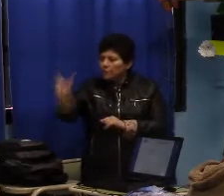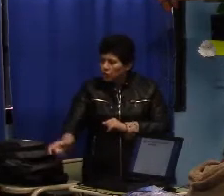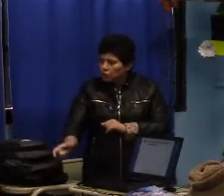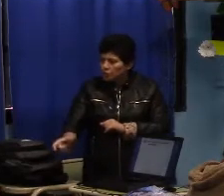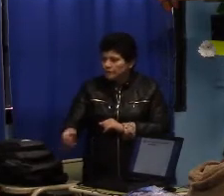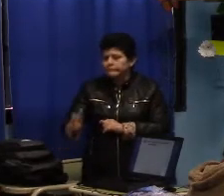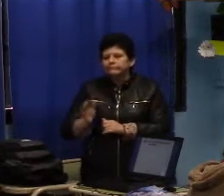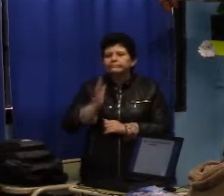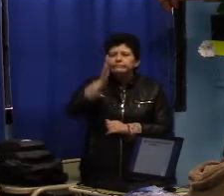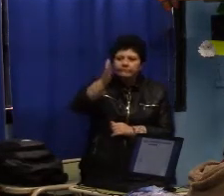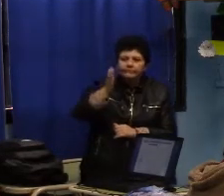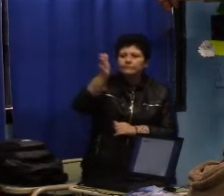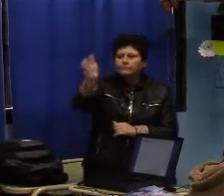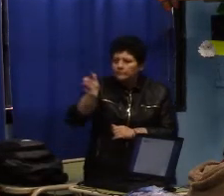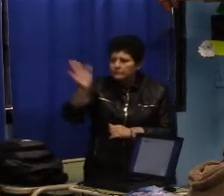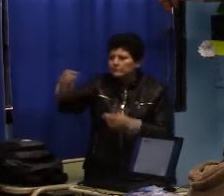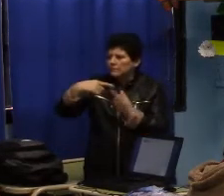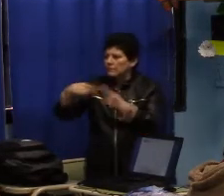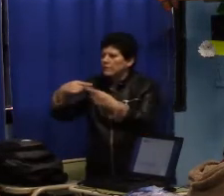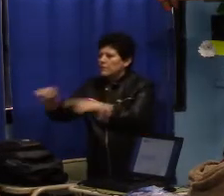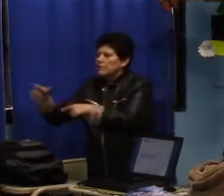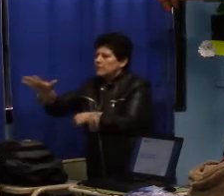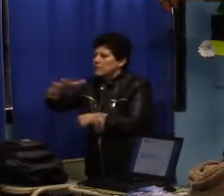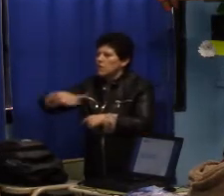al mundo fue